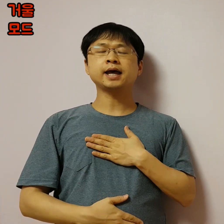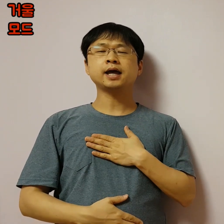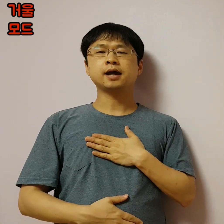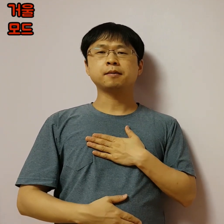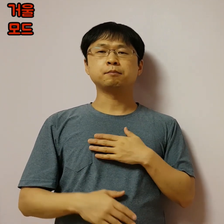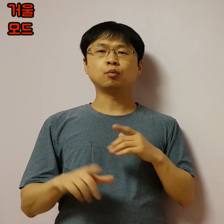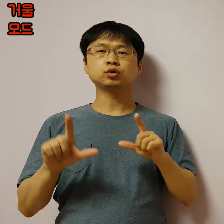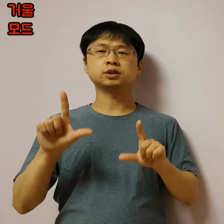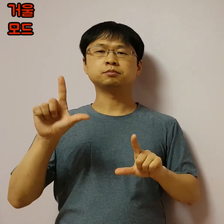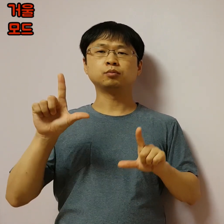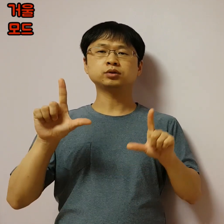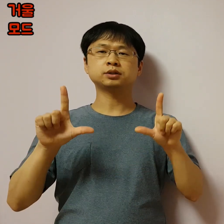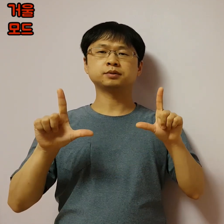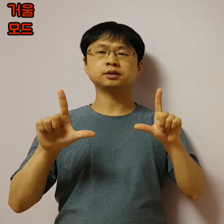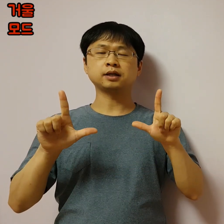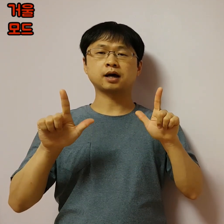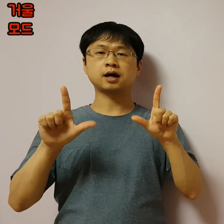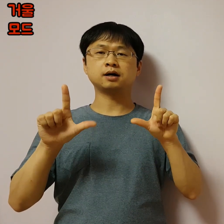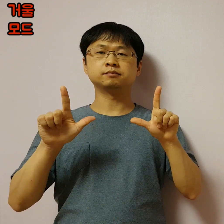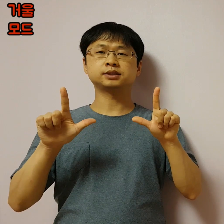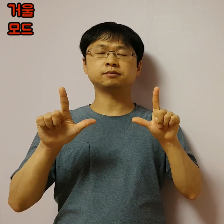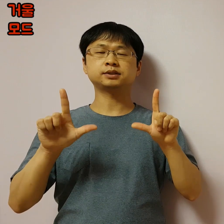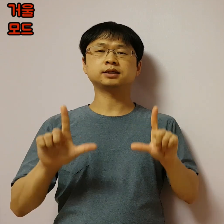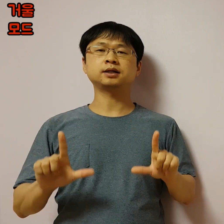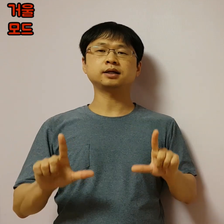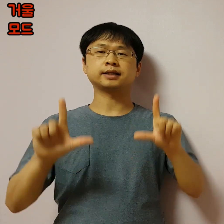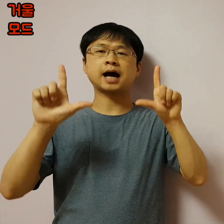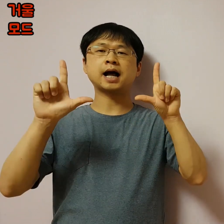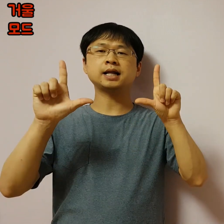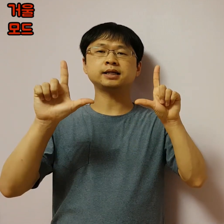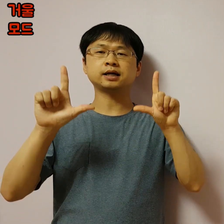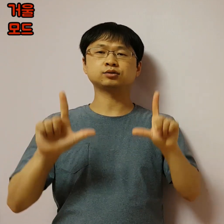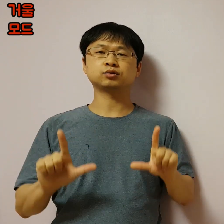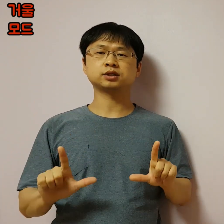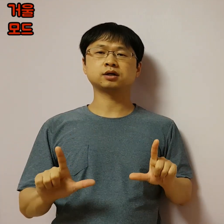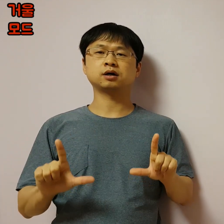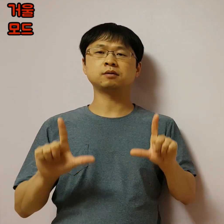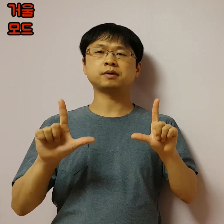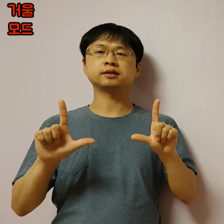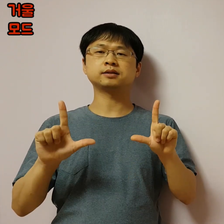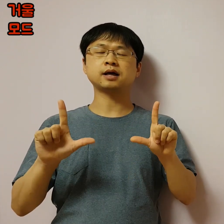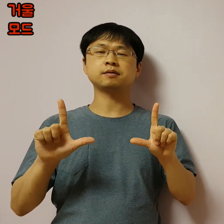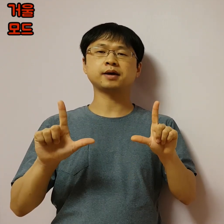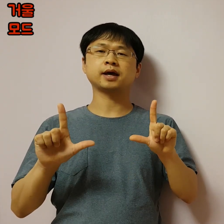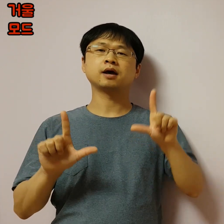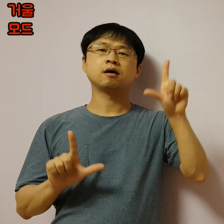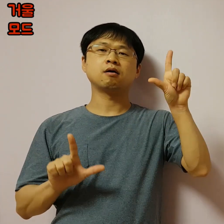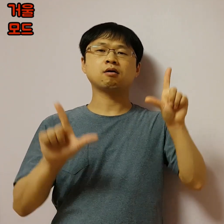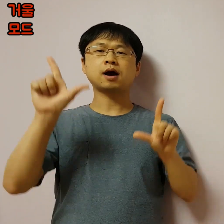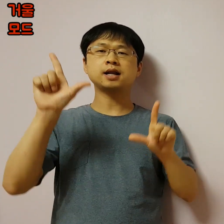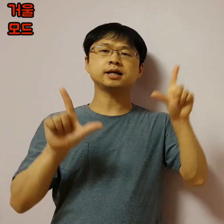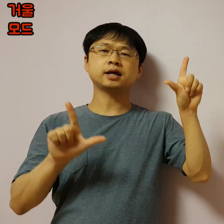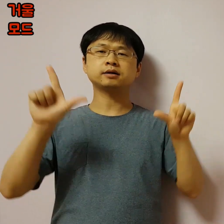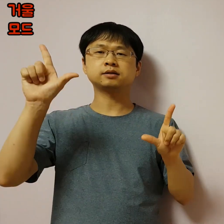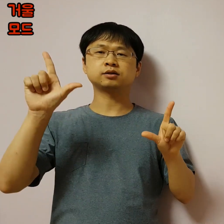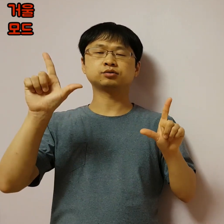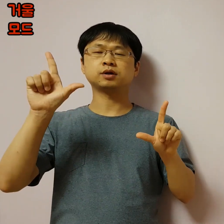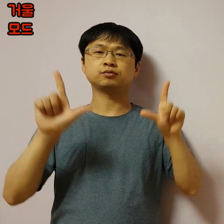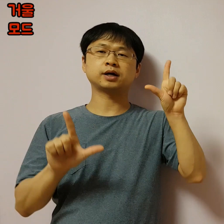나의 모습은 아까 엄지검지를 날이란 수어처럼 만든 다음에 엇갈리게 흔들어주며